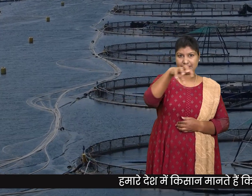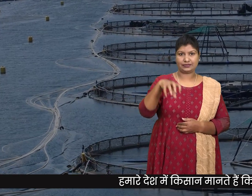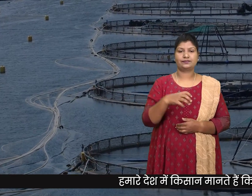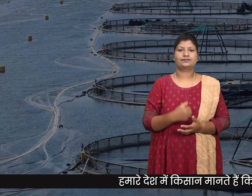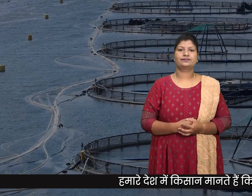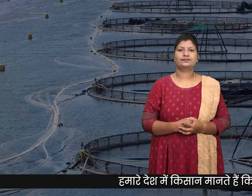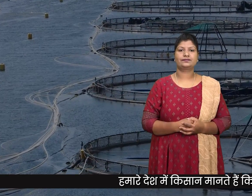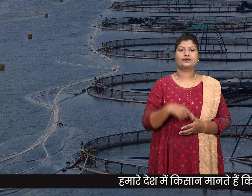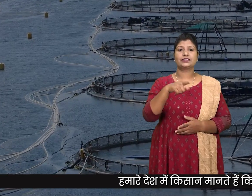कि